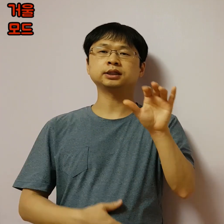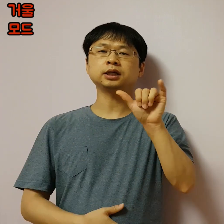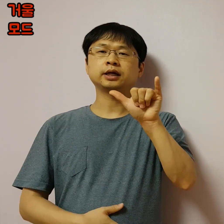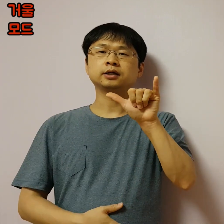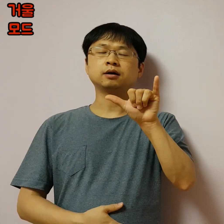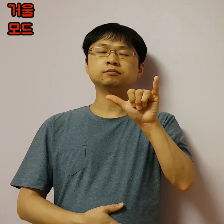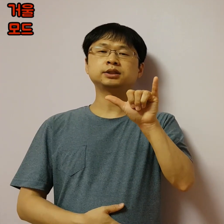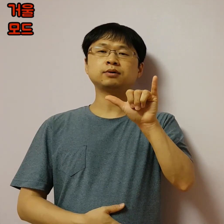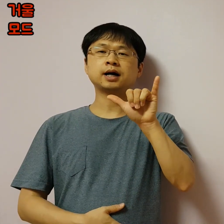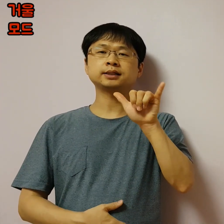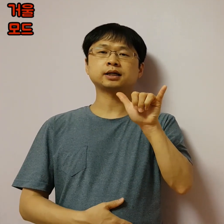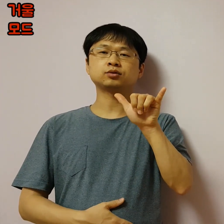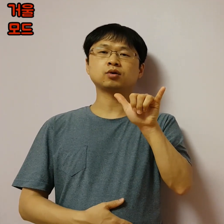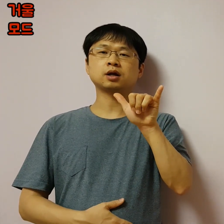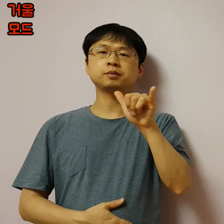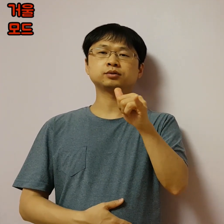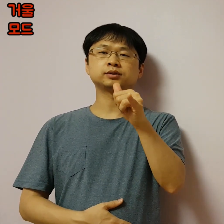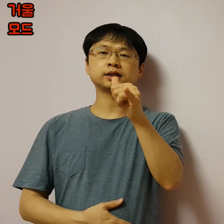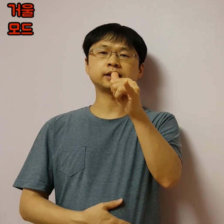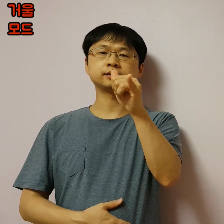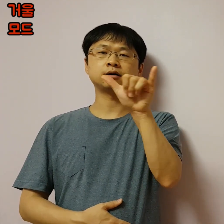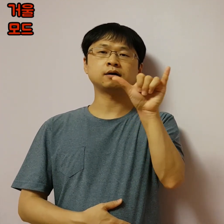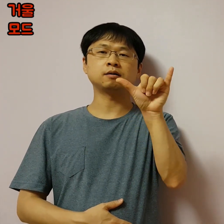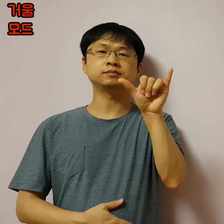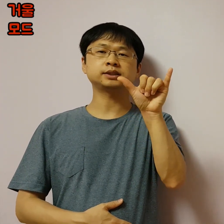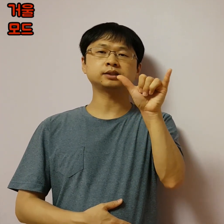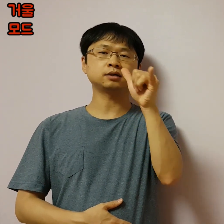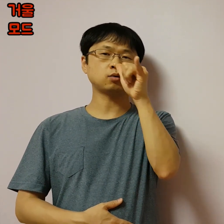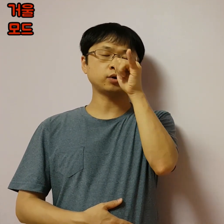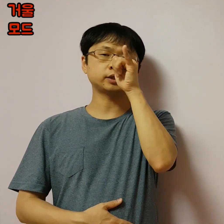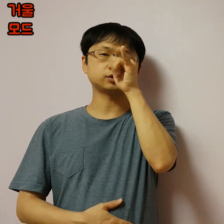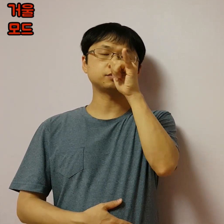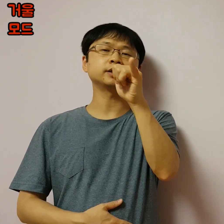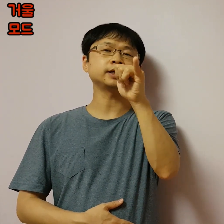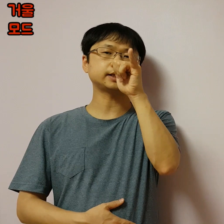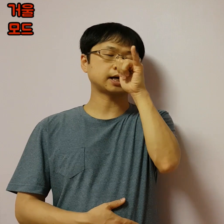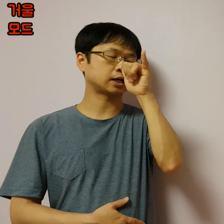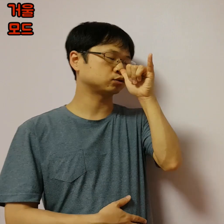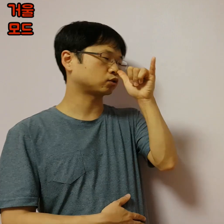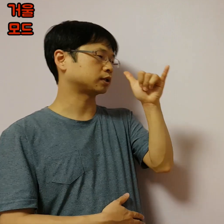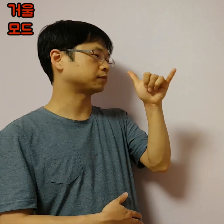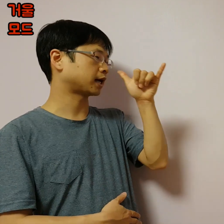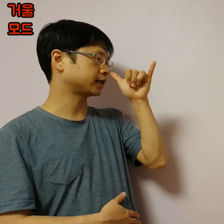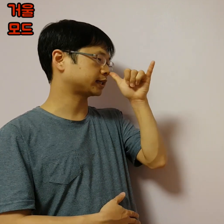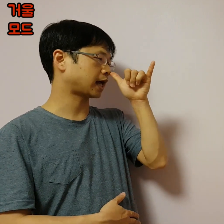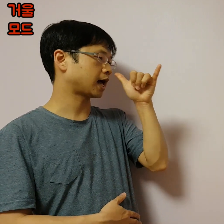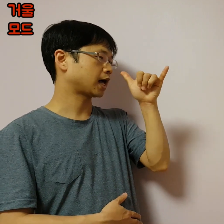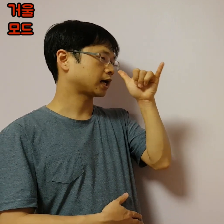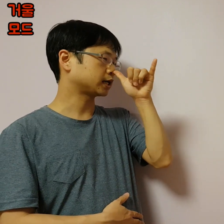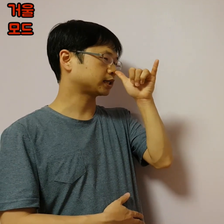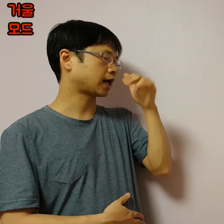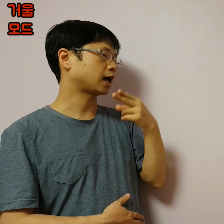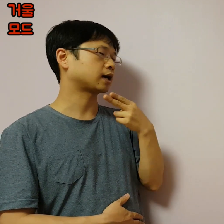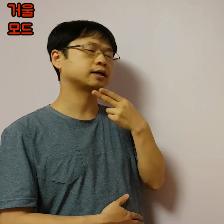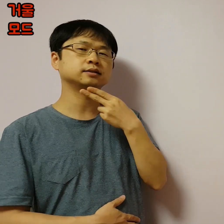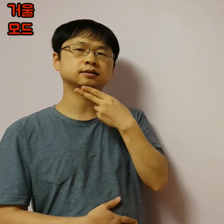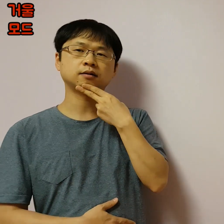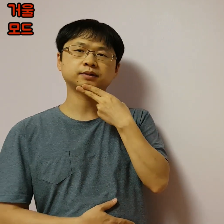쓰듯이 엄지와 새끼손가락을 펴준 상태에서 엄지를 코에 대주면 있다라는 수어가 됩니다. 있다. 아까 이거는